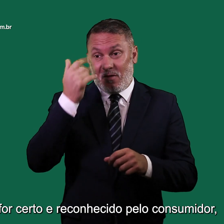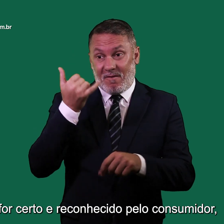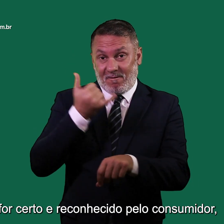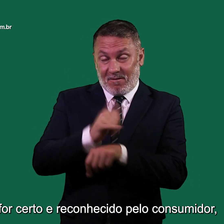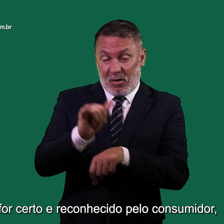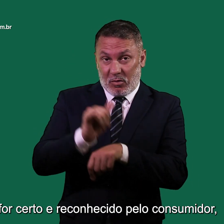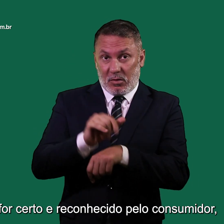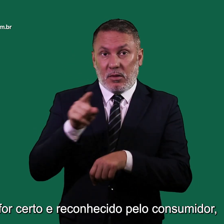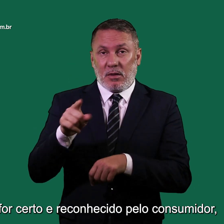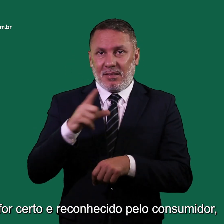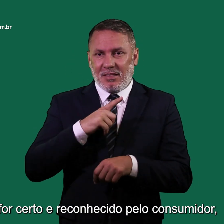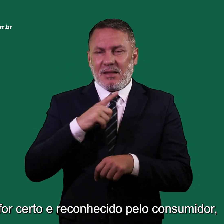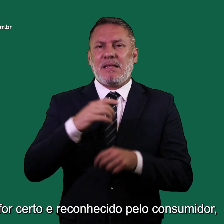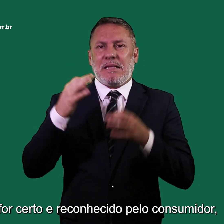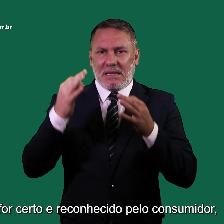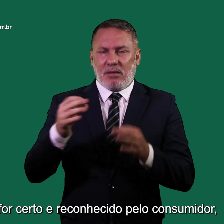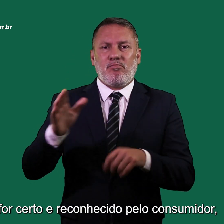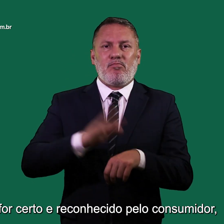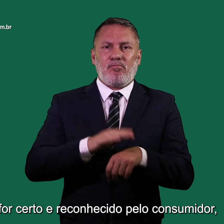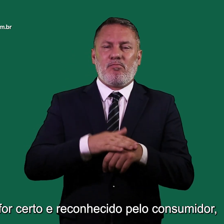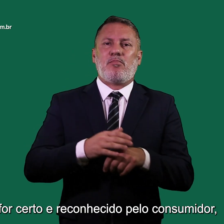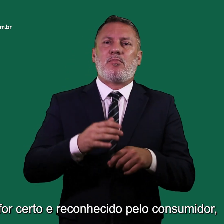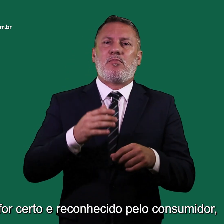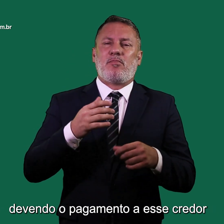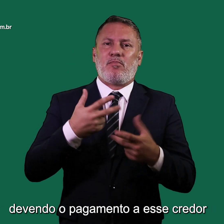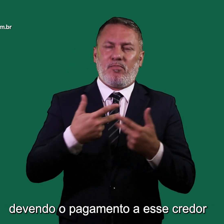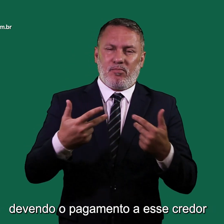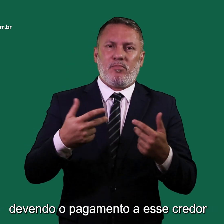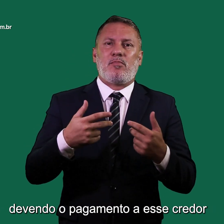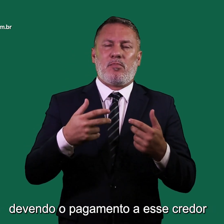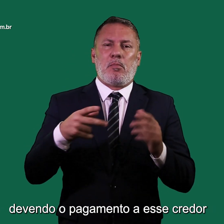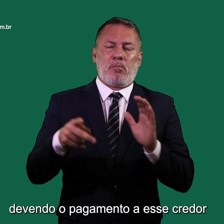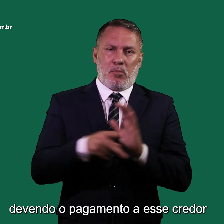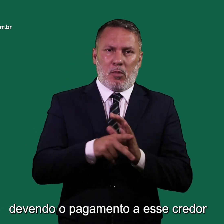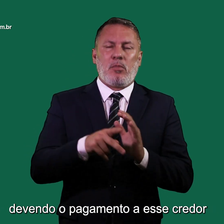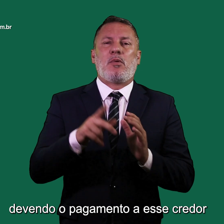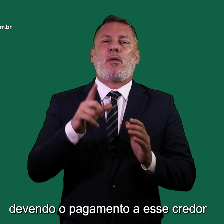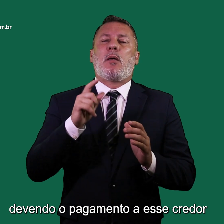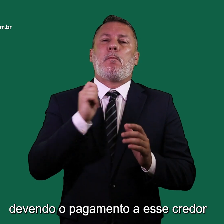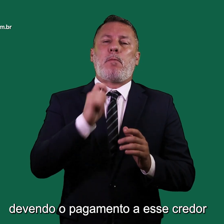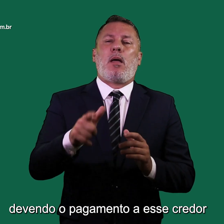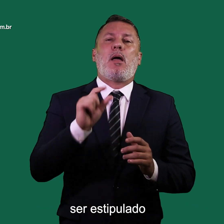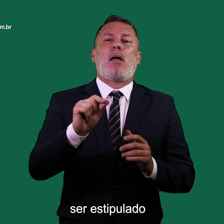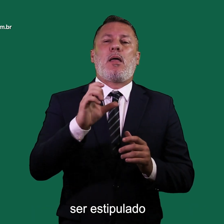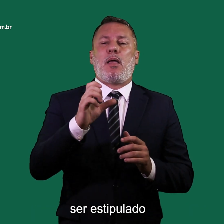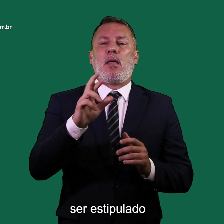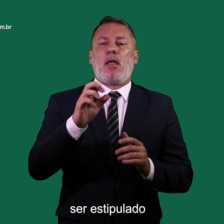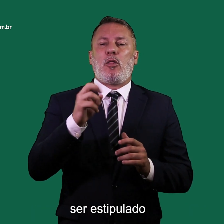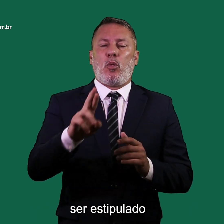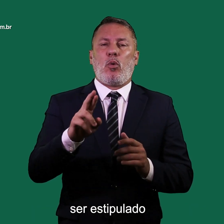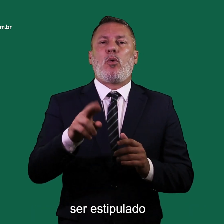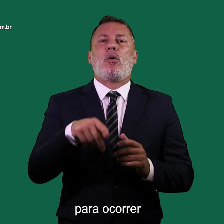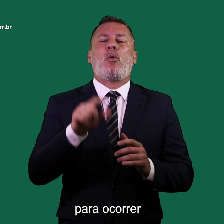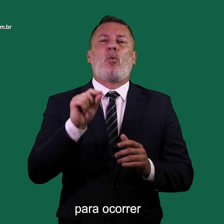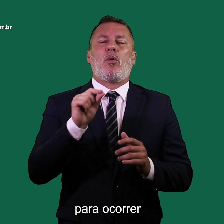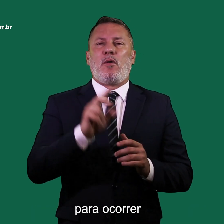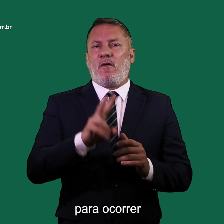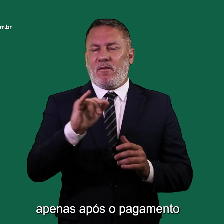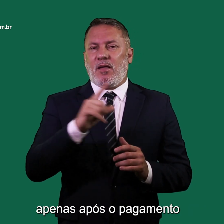for certo e reconhecido pelo consumidor, devendo o pagamento a esse credor ser estipulado para ocorrer